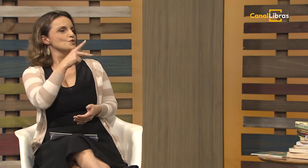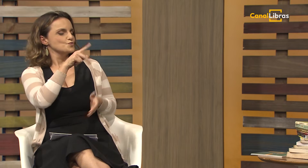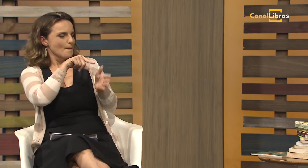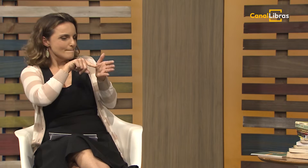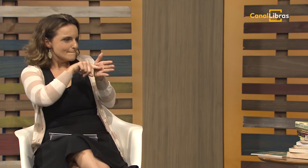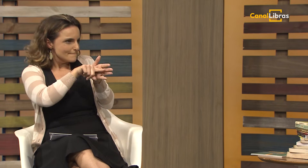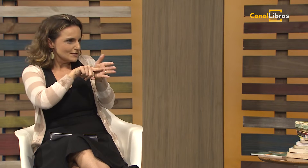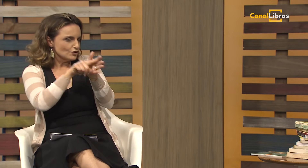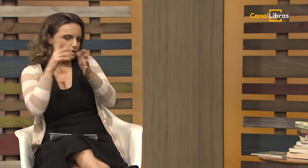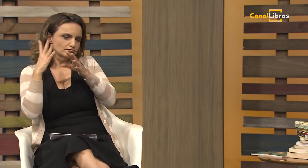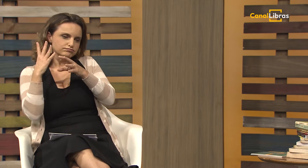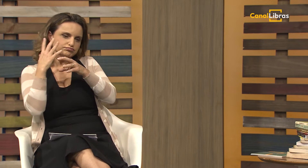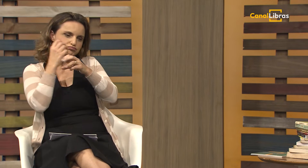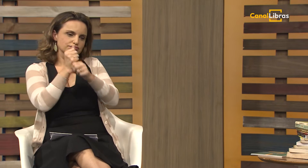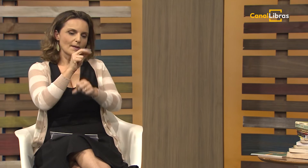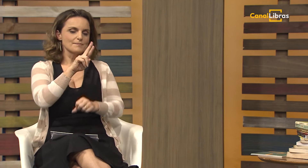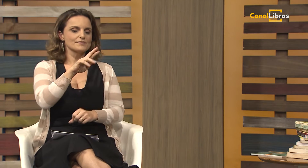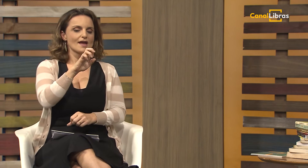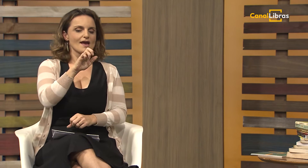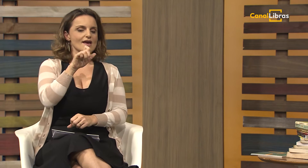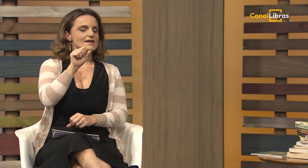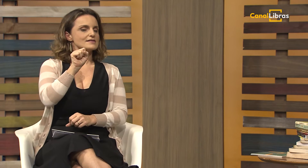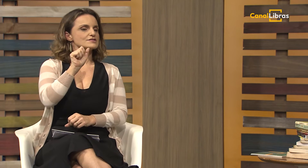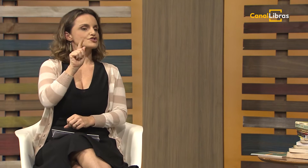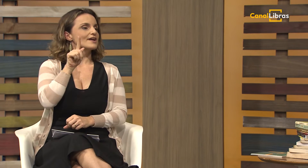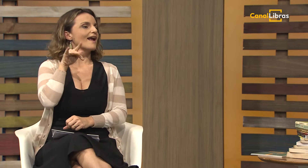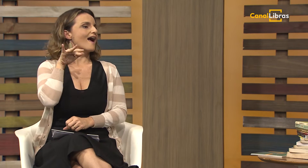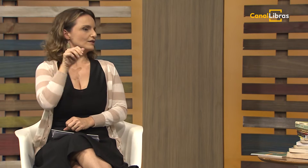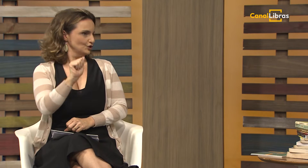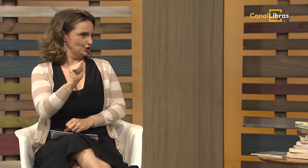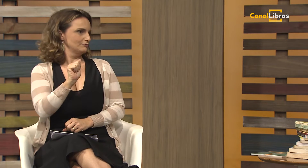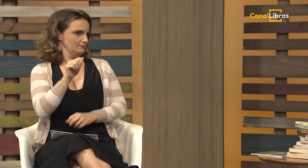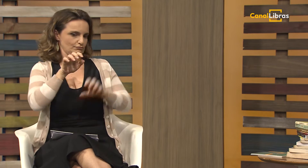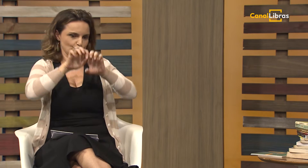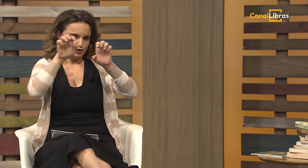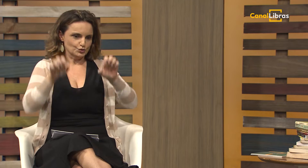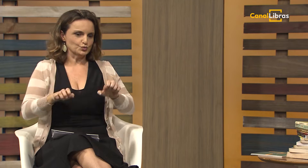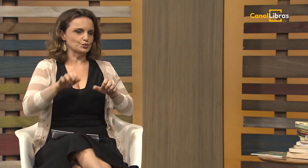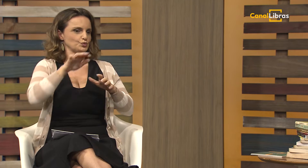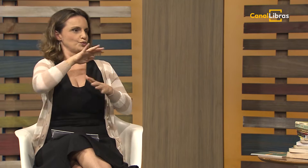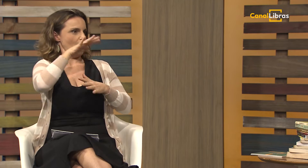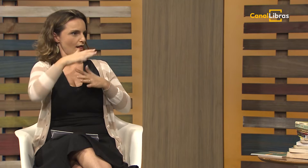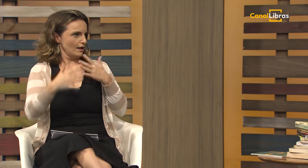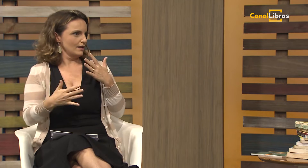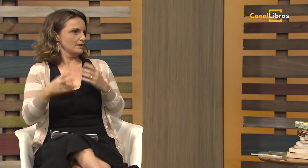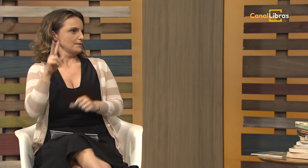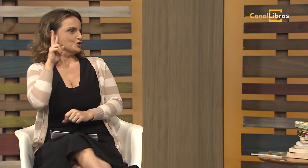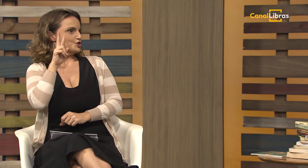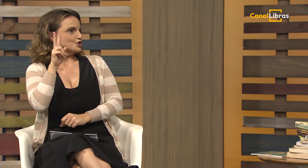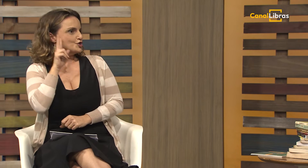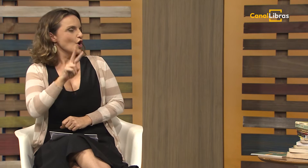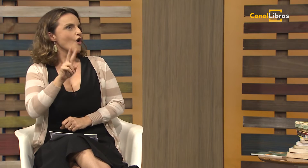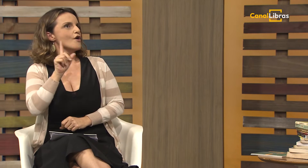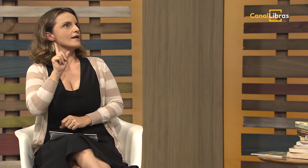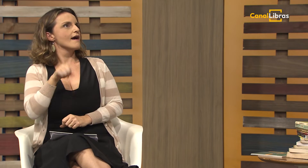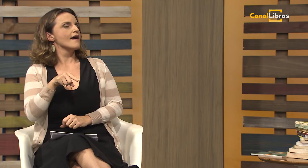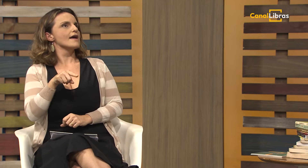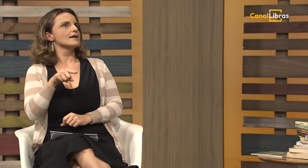Então, podemos perceber que a sua pesquisa de levantamento, assim como o resgate da história e da estrutura da Libras, é